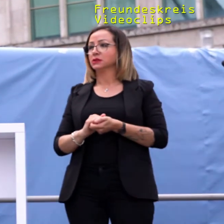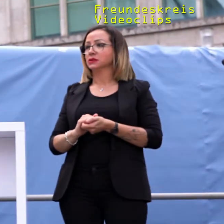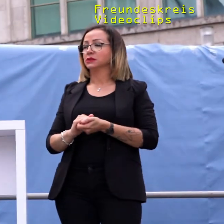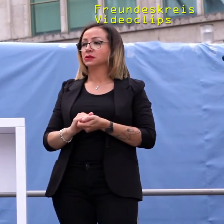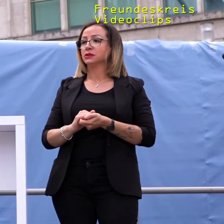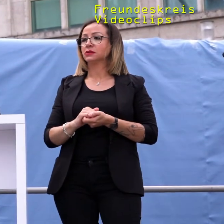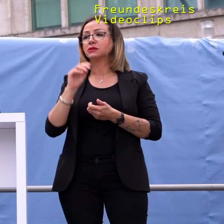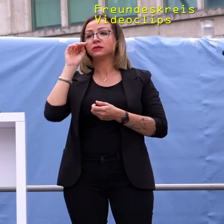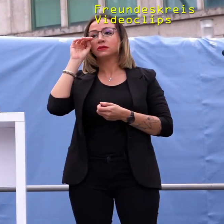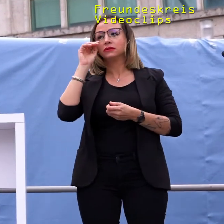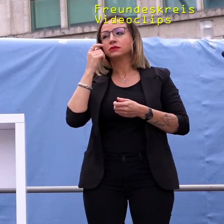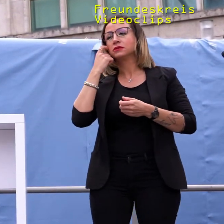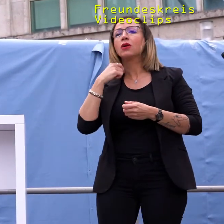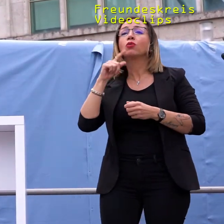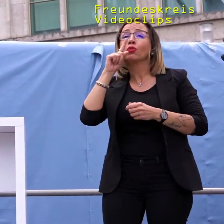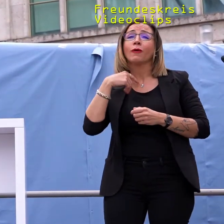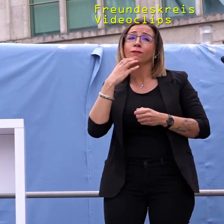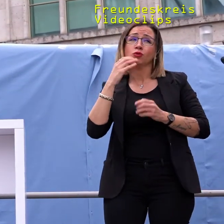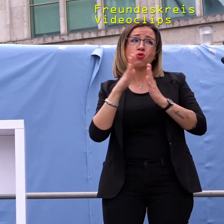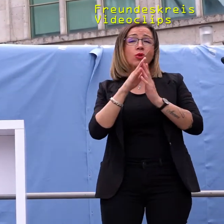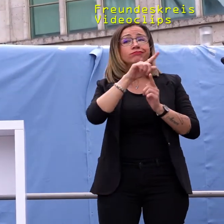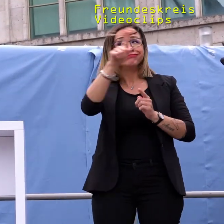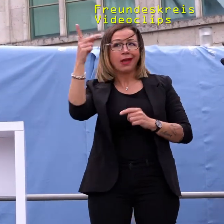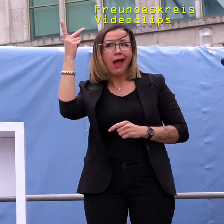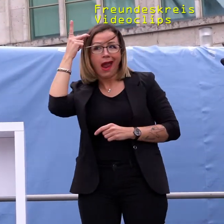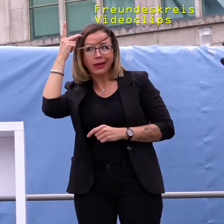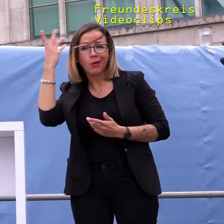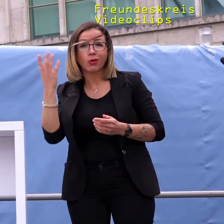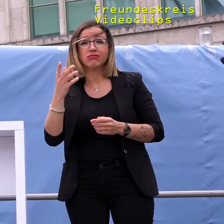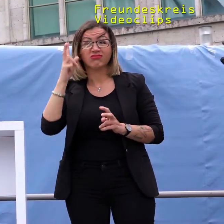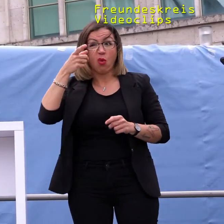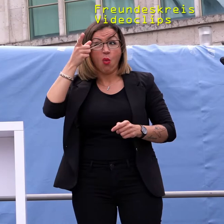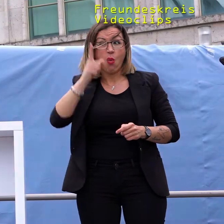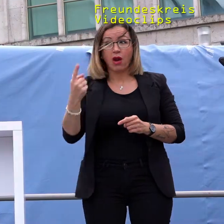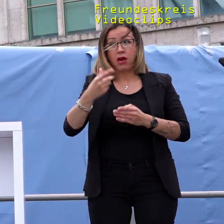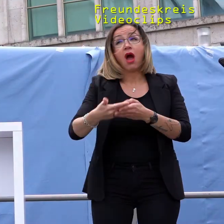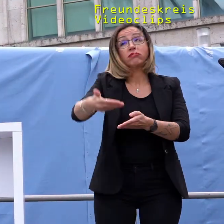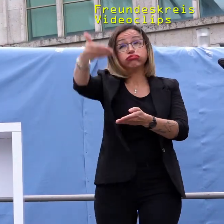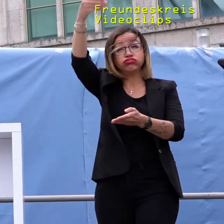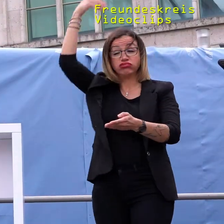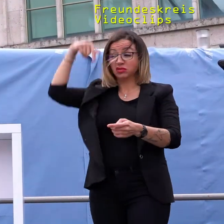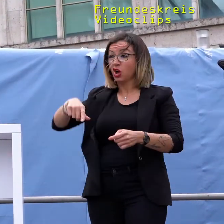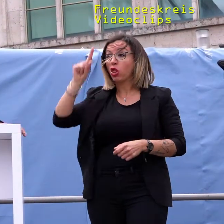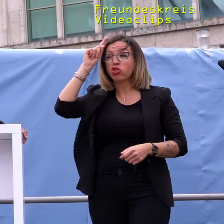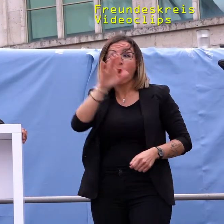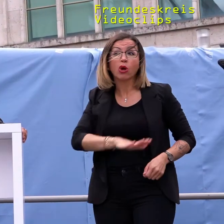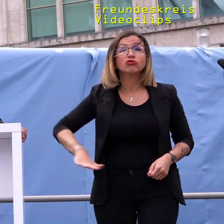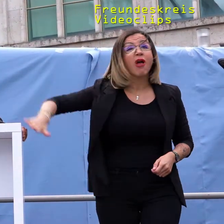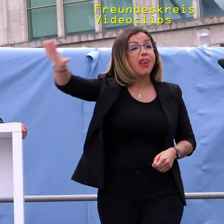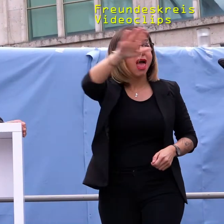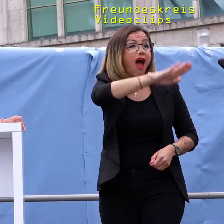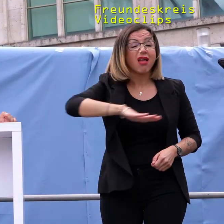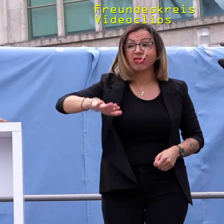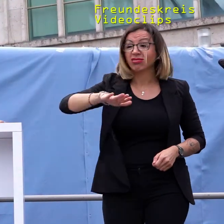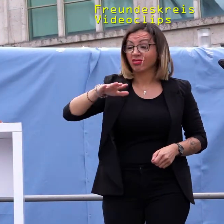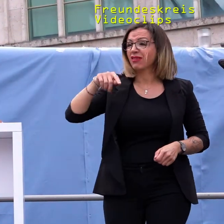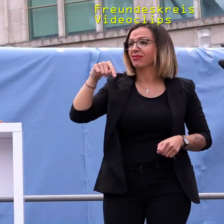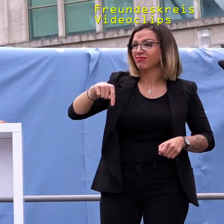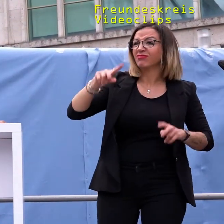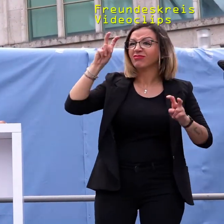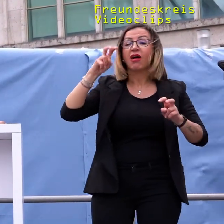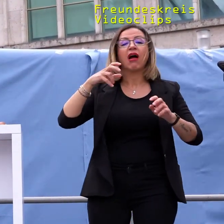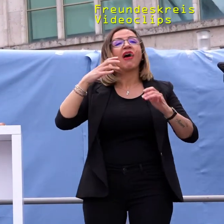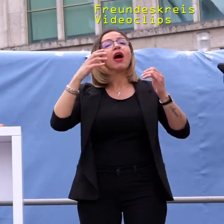Ich möchte euch nur mal kurz daran erinnern, dass im letzten Jahrhundert noch hier in Deutschland Schwarze in sogenannten Völkerschauen wie Tiere in einem